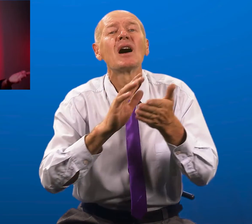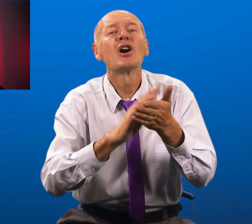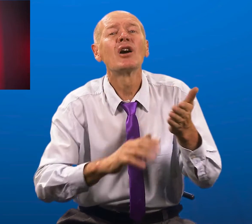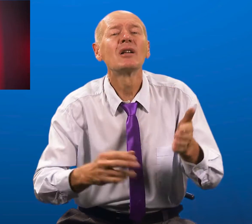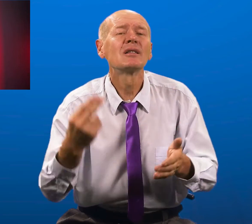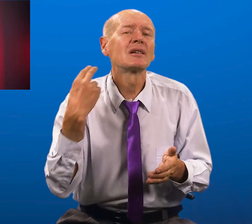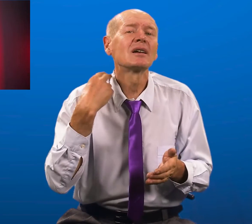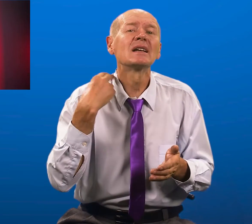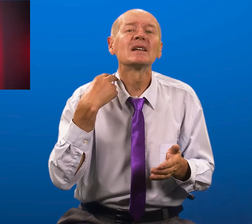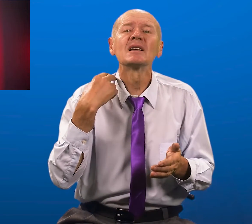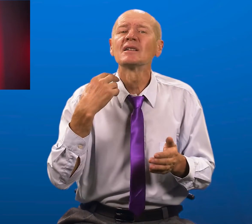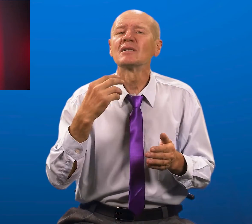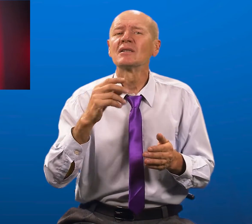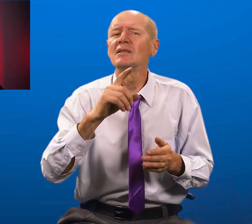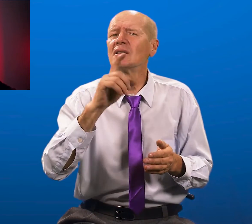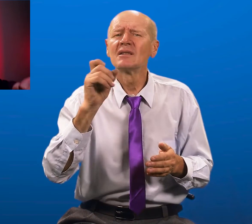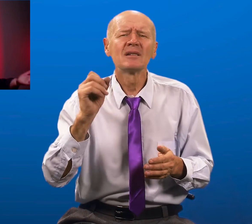прощая